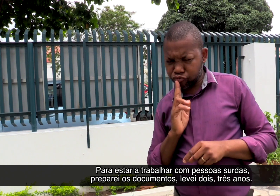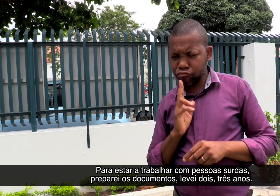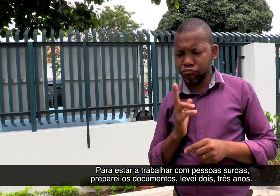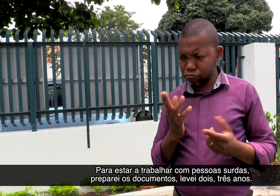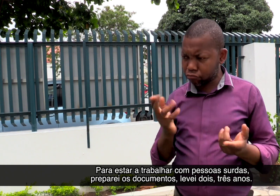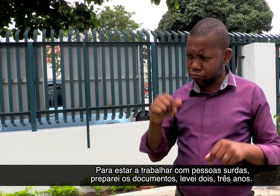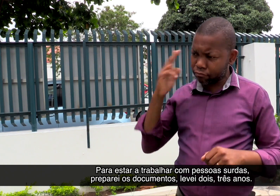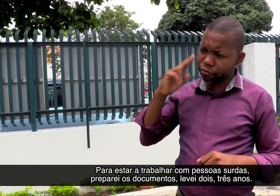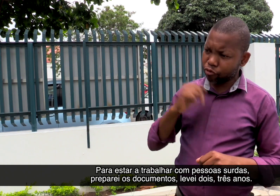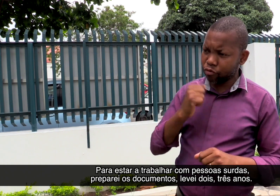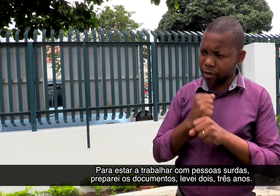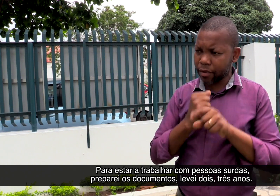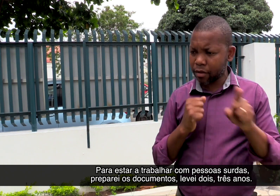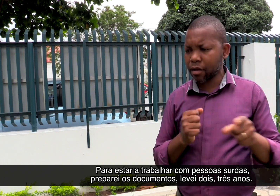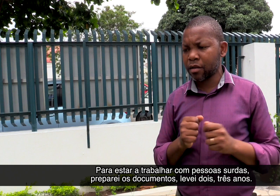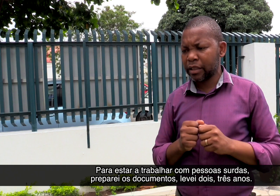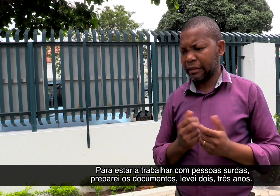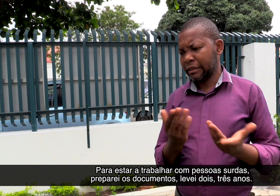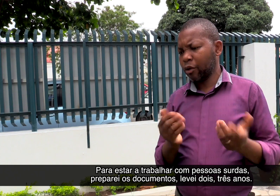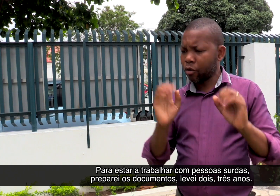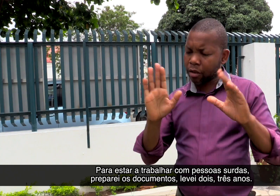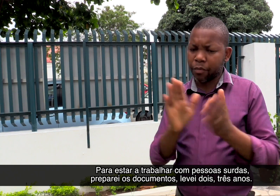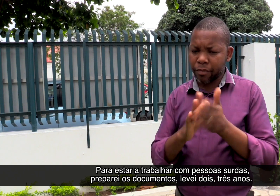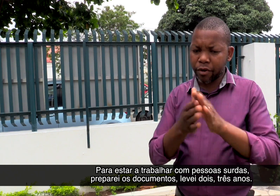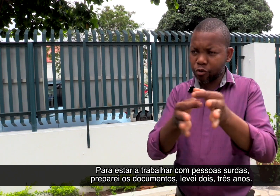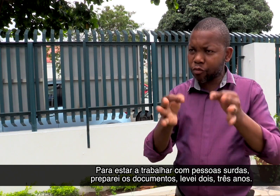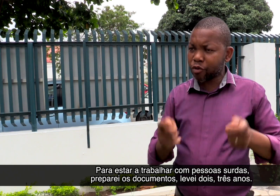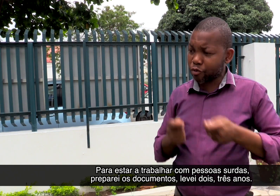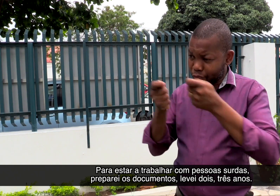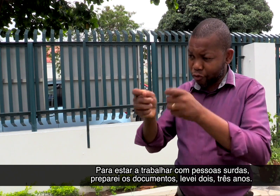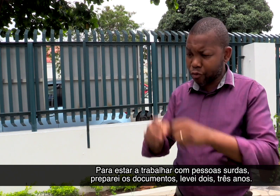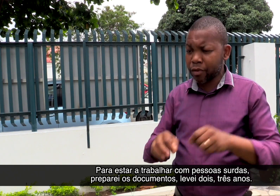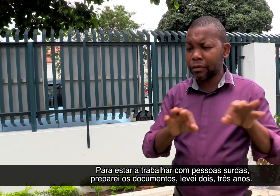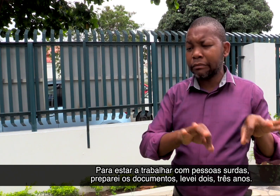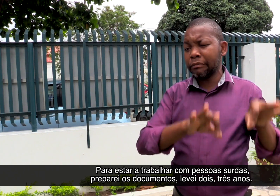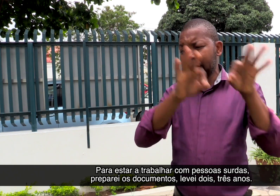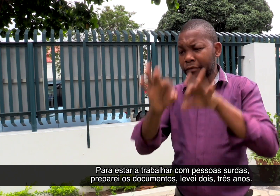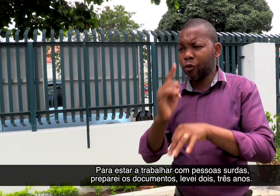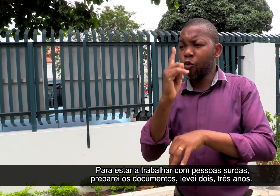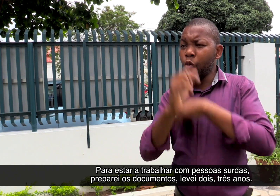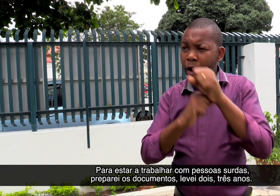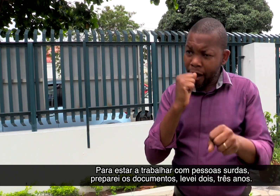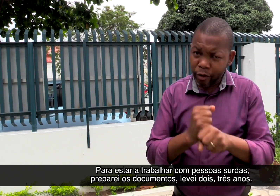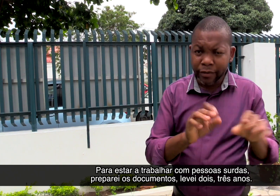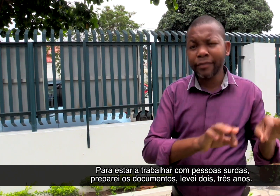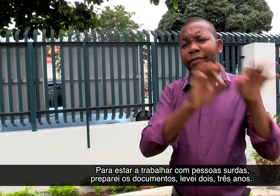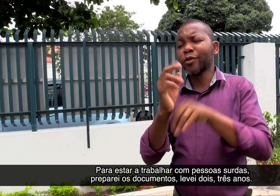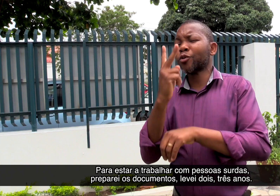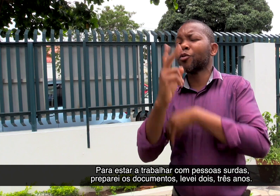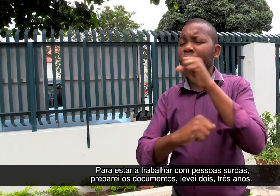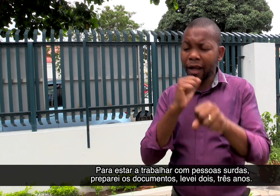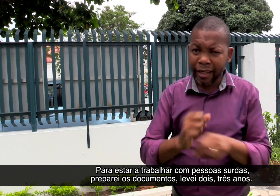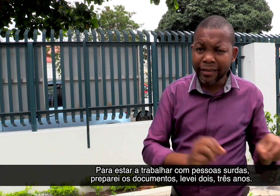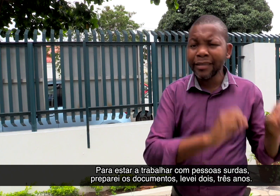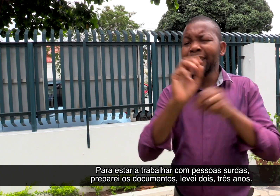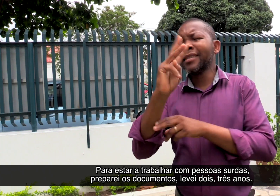para estar lá a trabalhar com pessoas surdas, as pessoas lá perguntaram, mas tudo bem. Preparei os meus documentos e levei 1